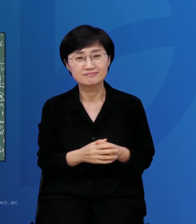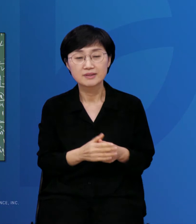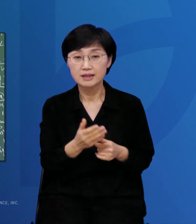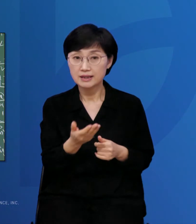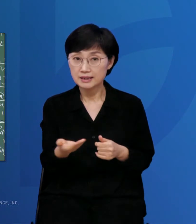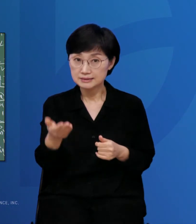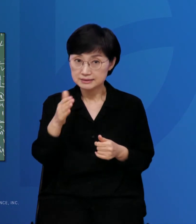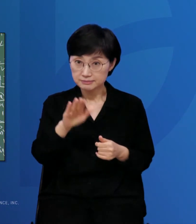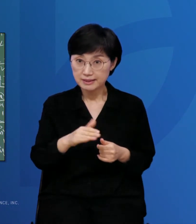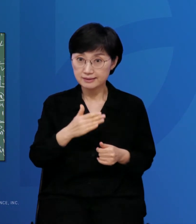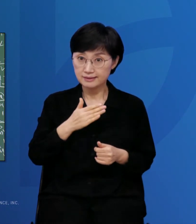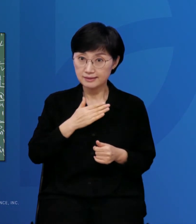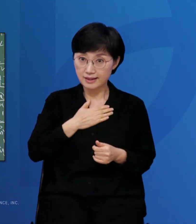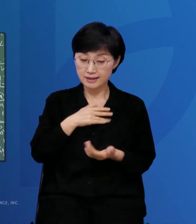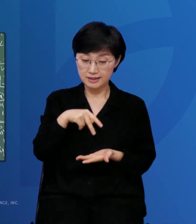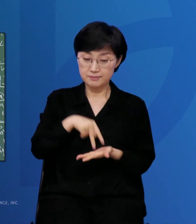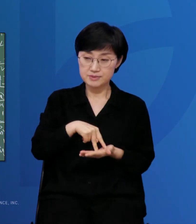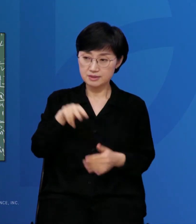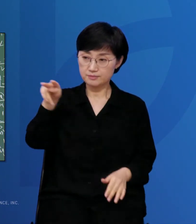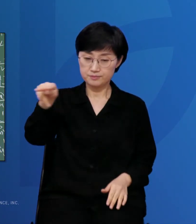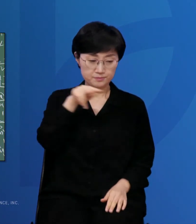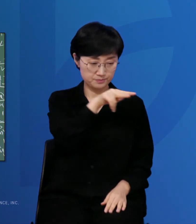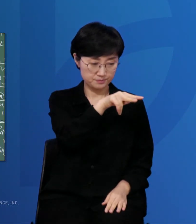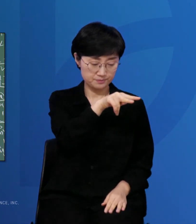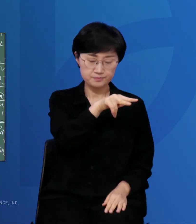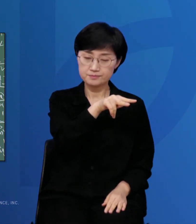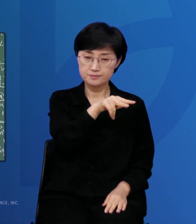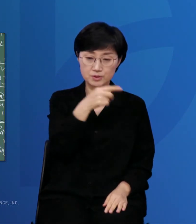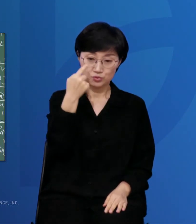그런데 제가 보는 영적인 것은 그렇지 않거든요.